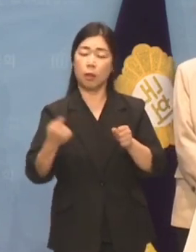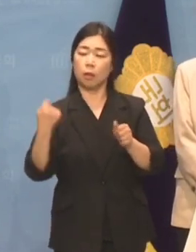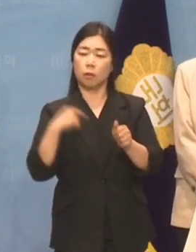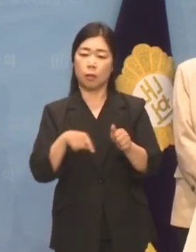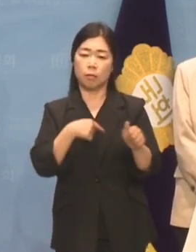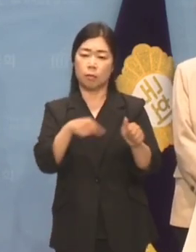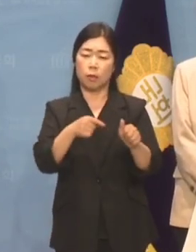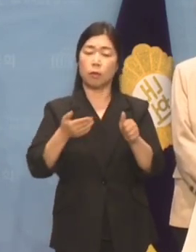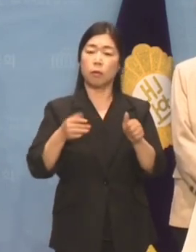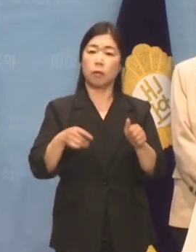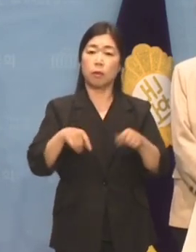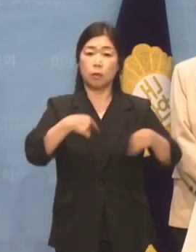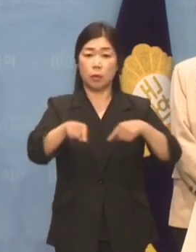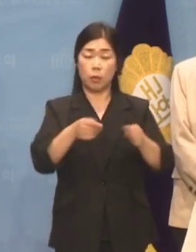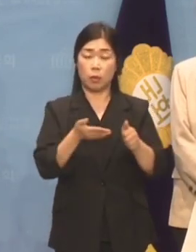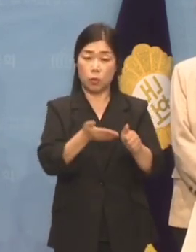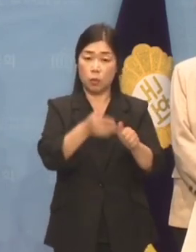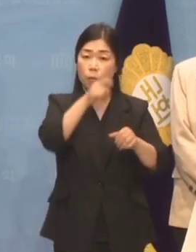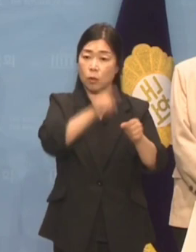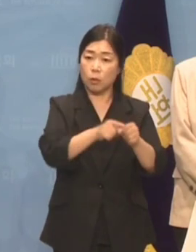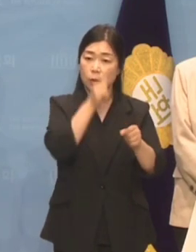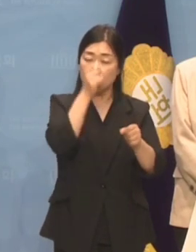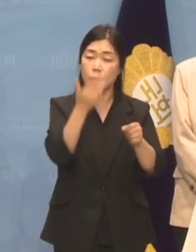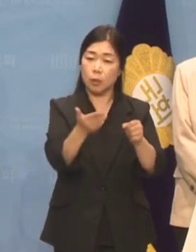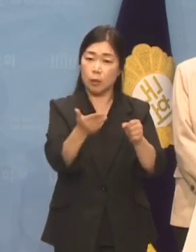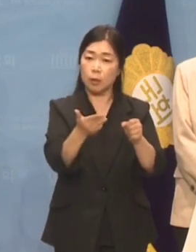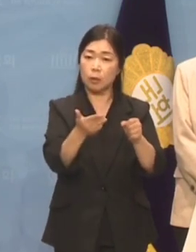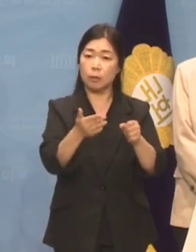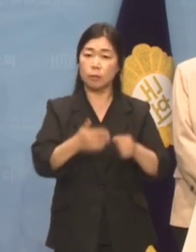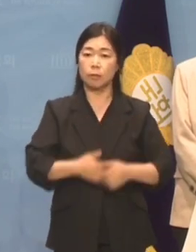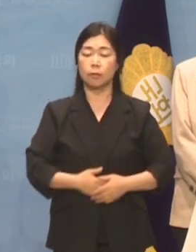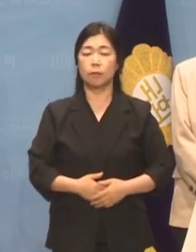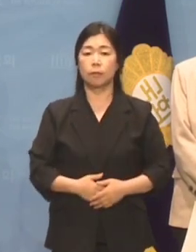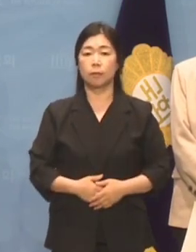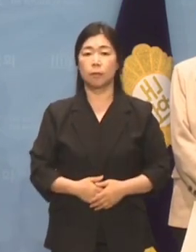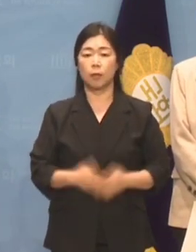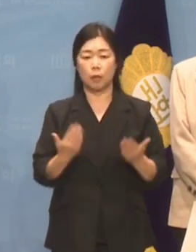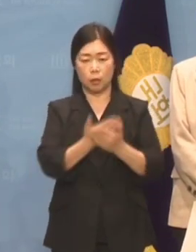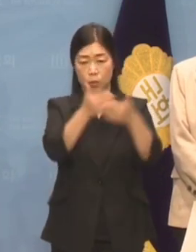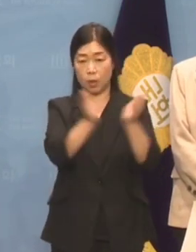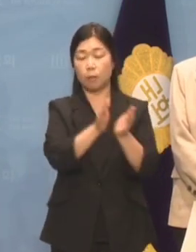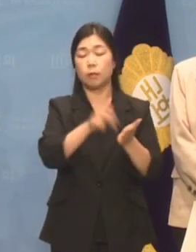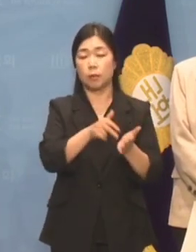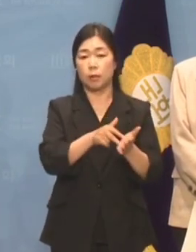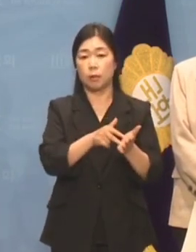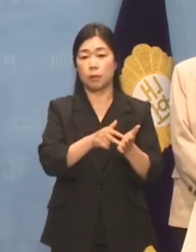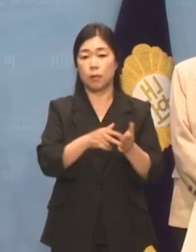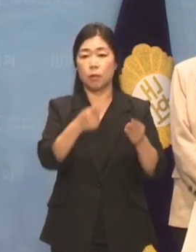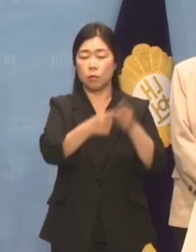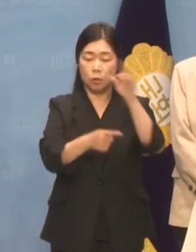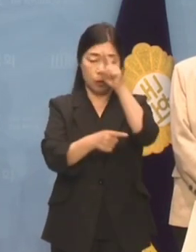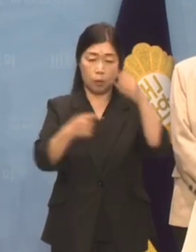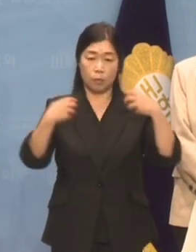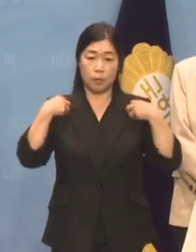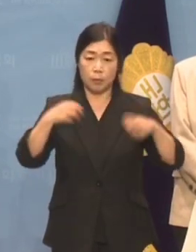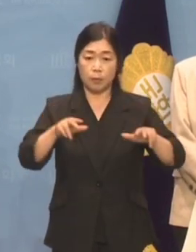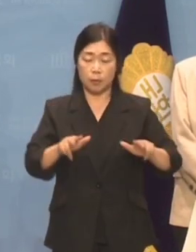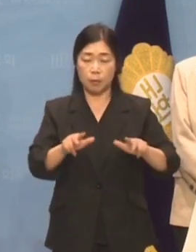다른 아닌 윤석열 대통령이 있는 것 아닙니까? 진보당은 윤석열 정권의